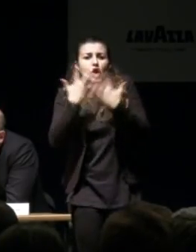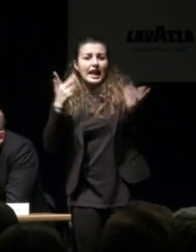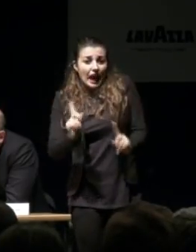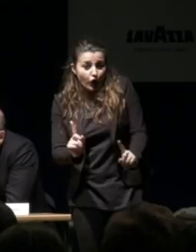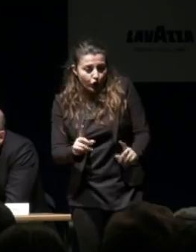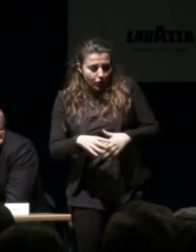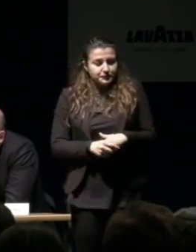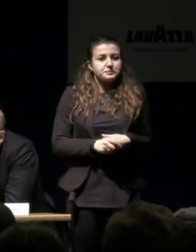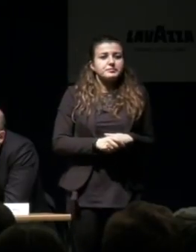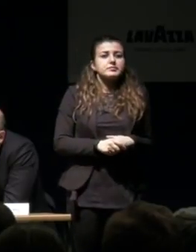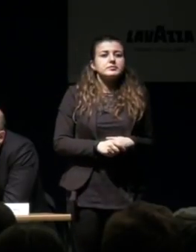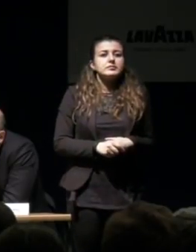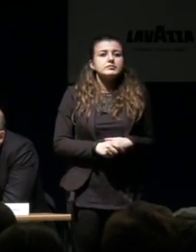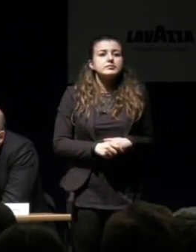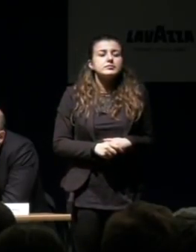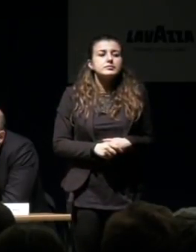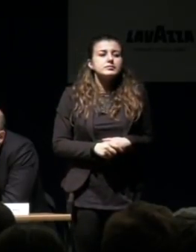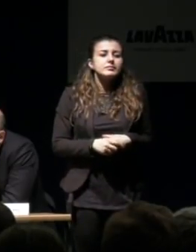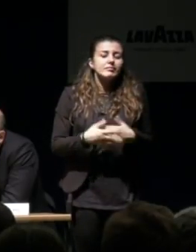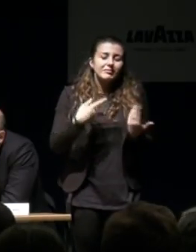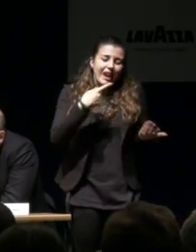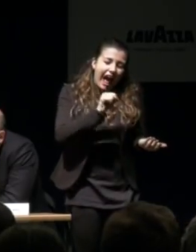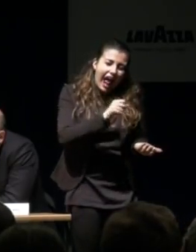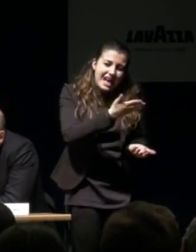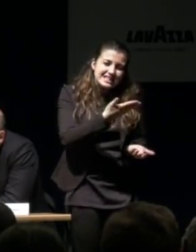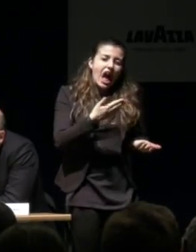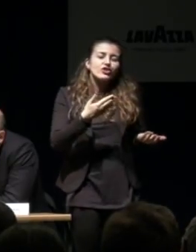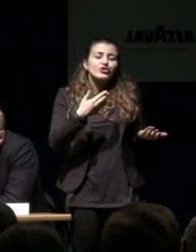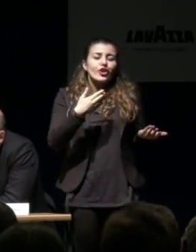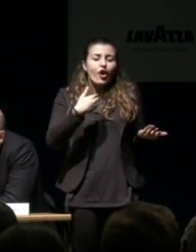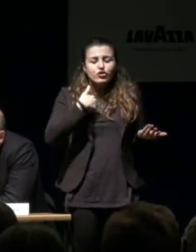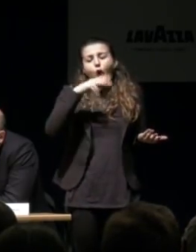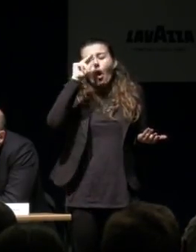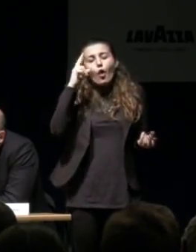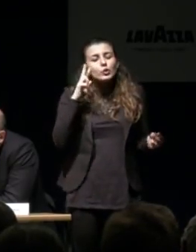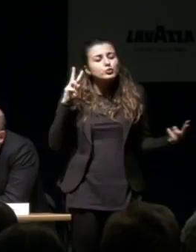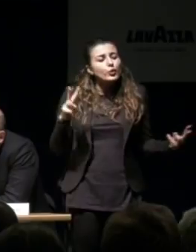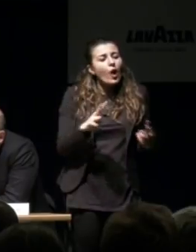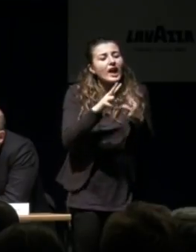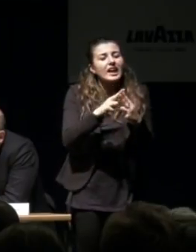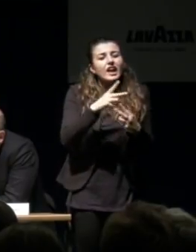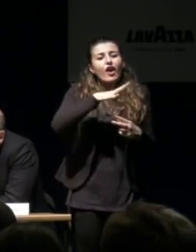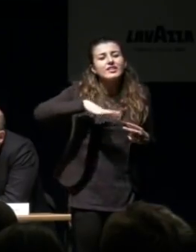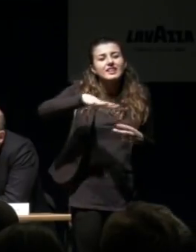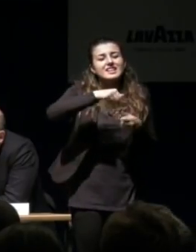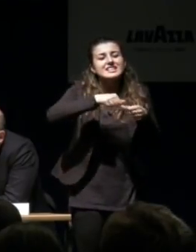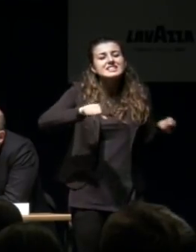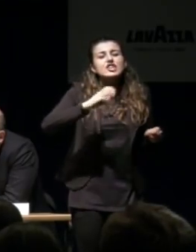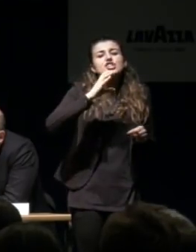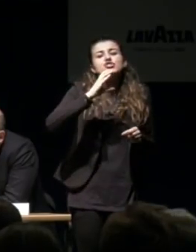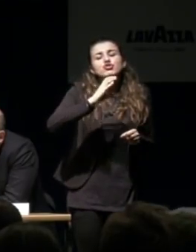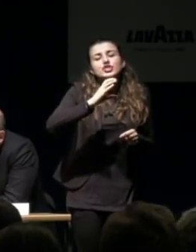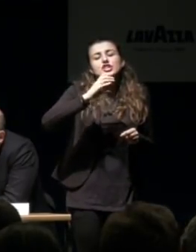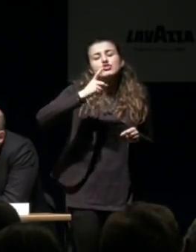e con alessandro lo conobbi nella sede della cgil di